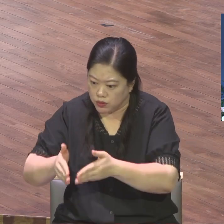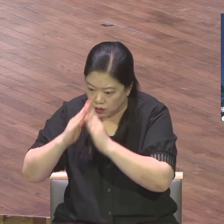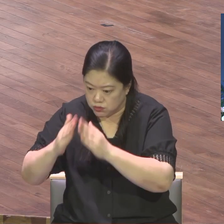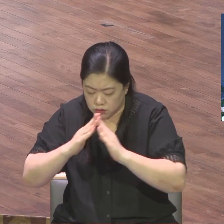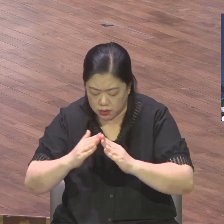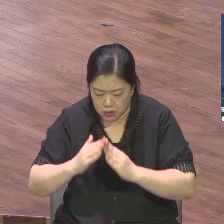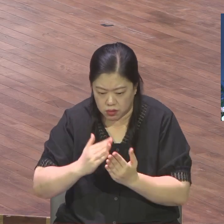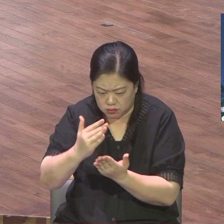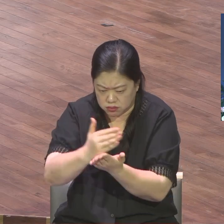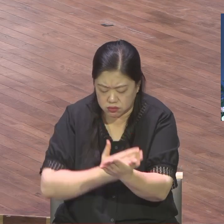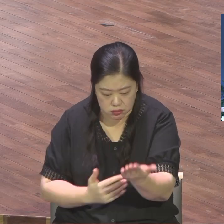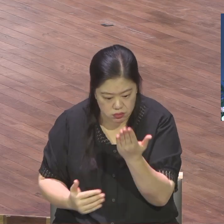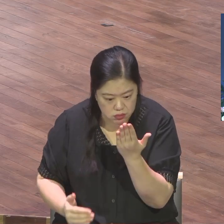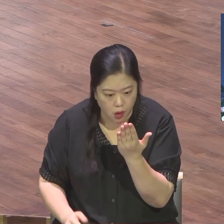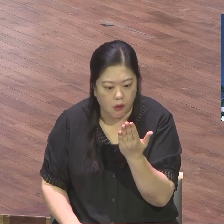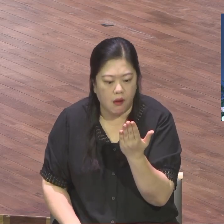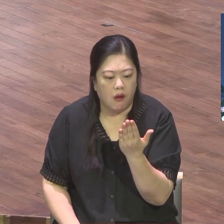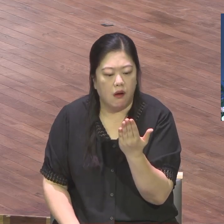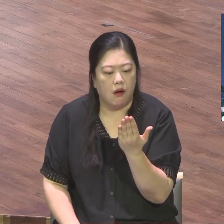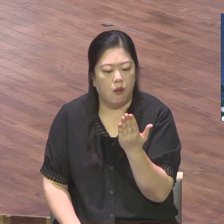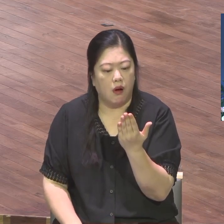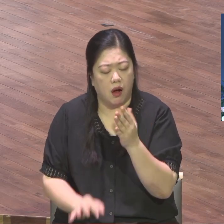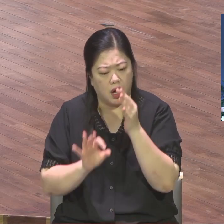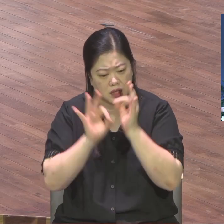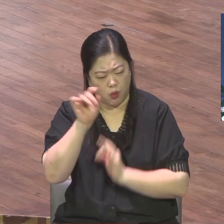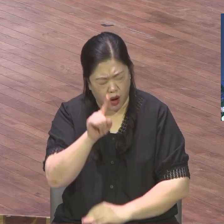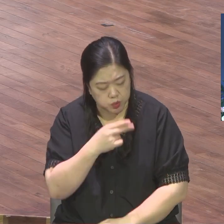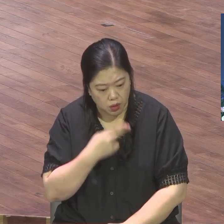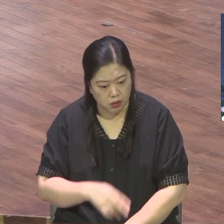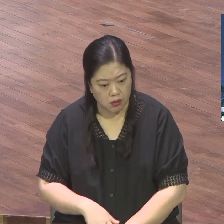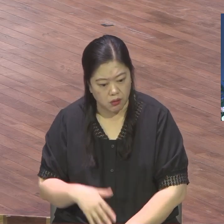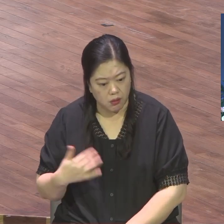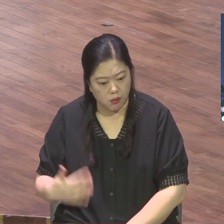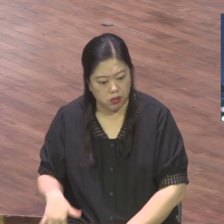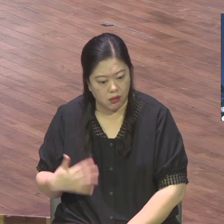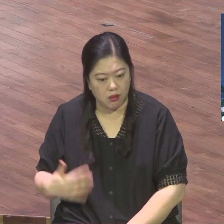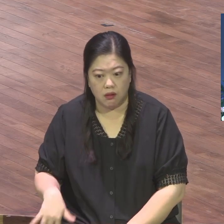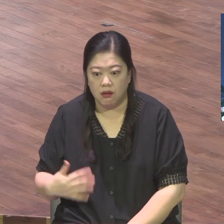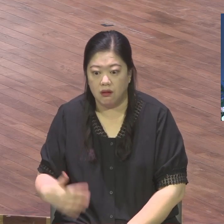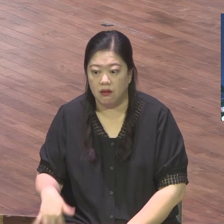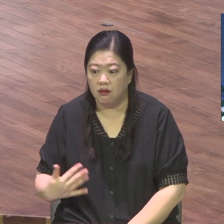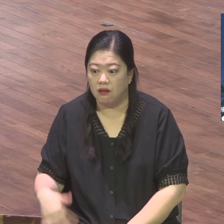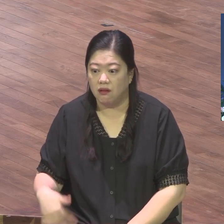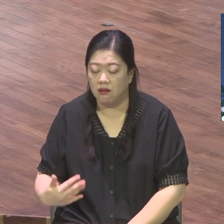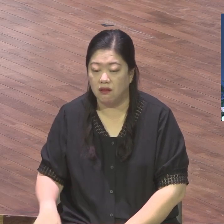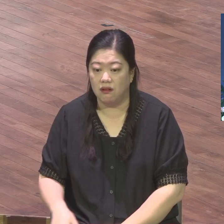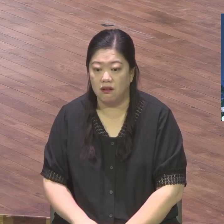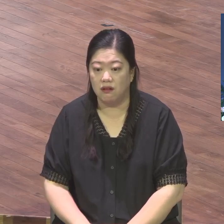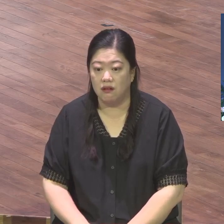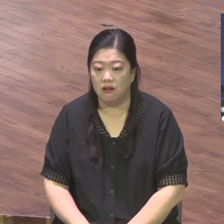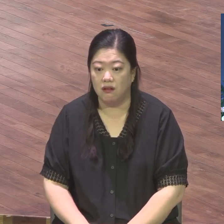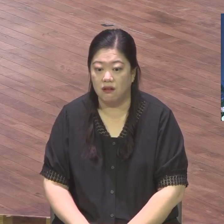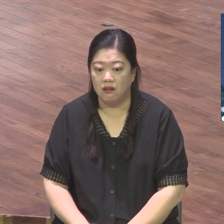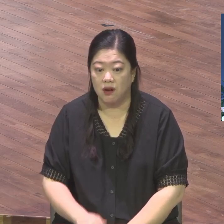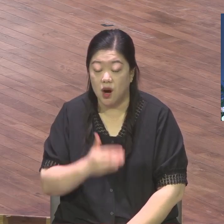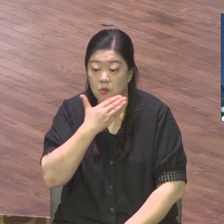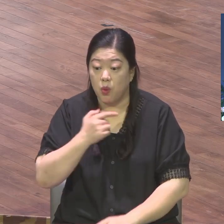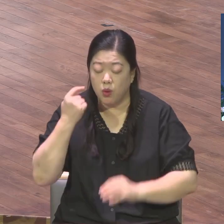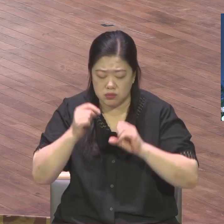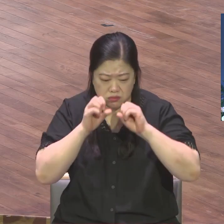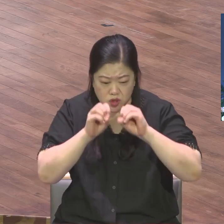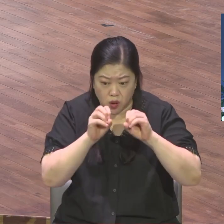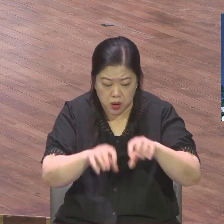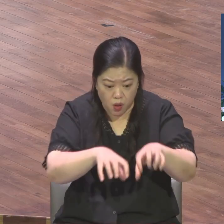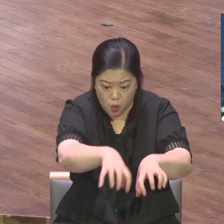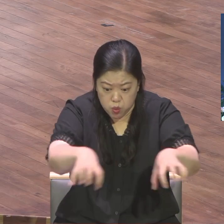여러분 예수님께서요 말씀한 이 각종 기적이요 실제로 복음 전파 현장에 지금 드러나고 있어요.